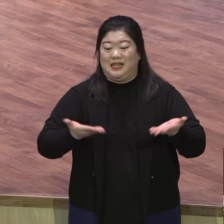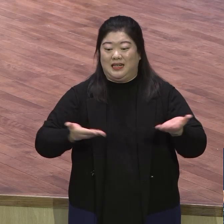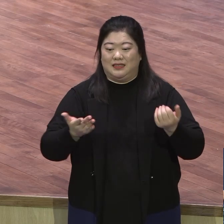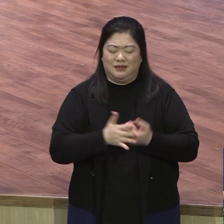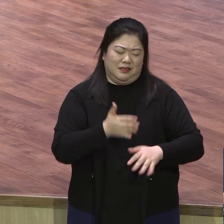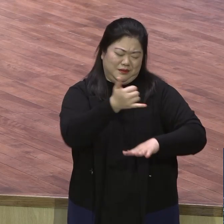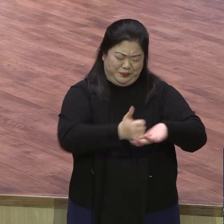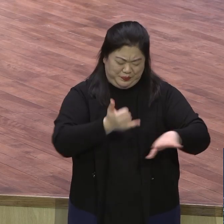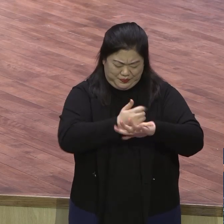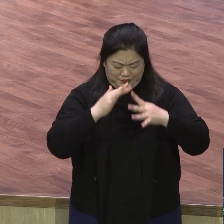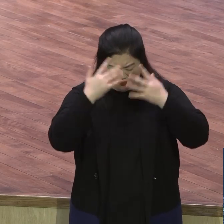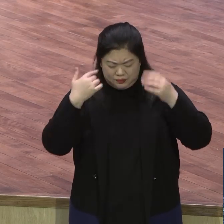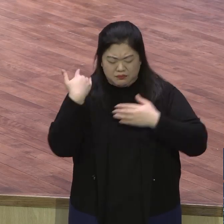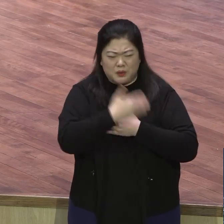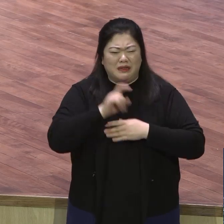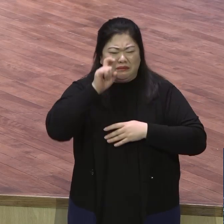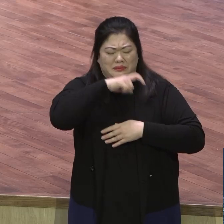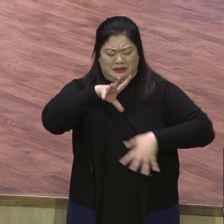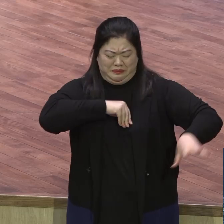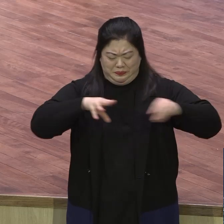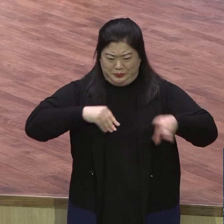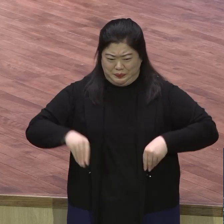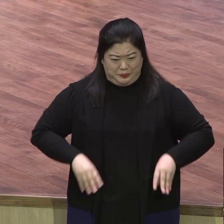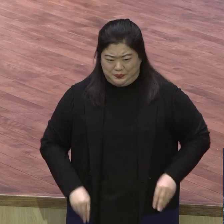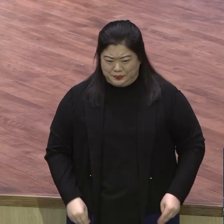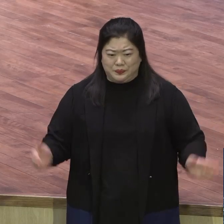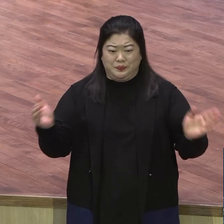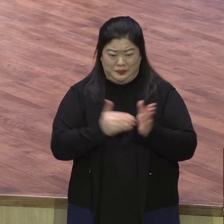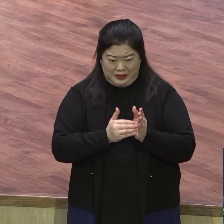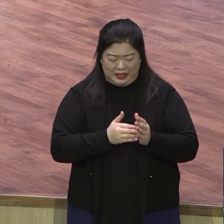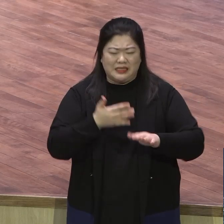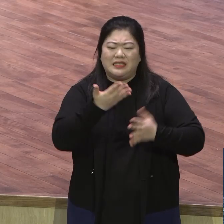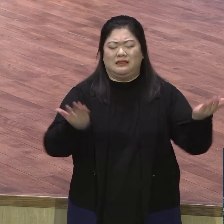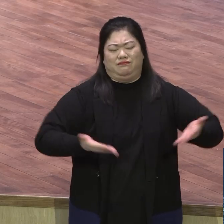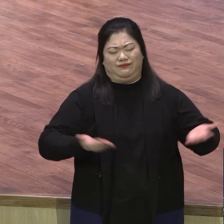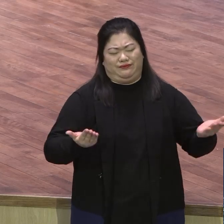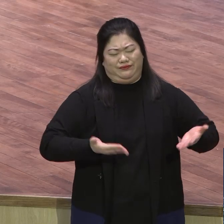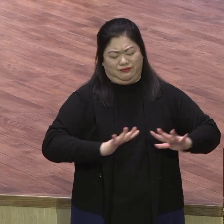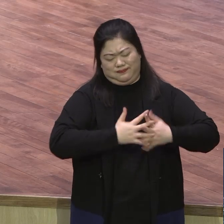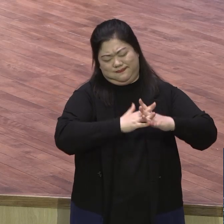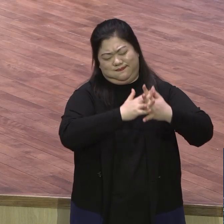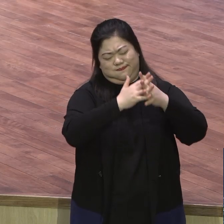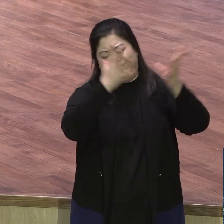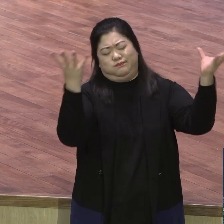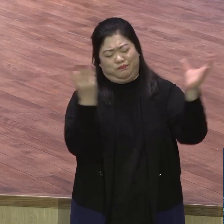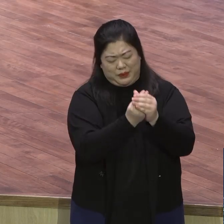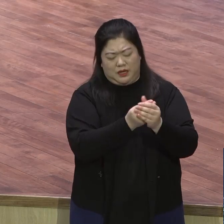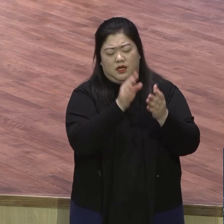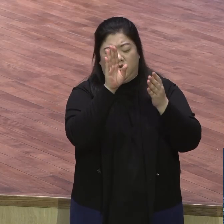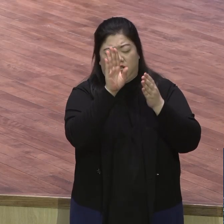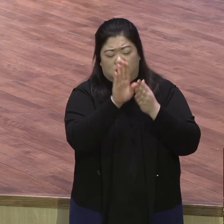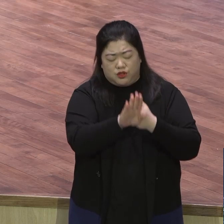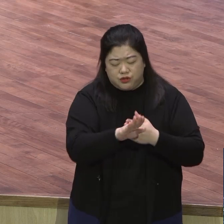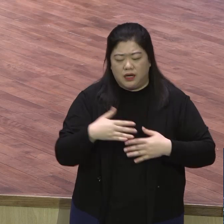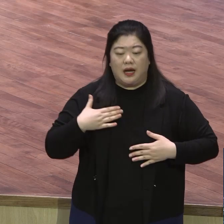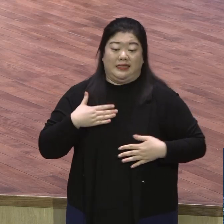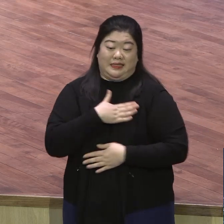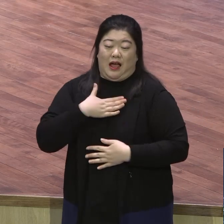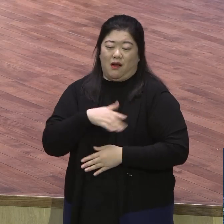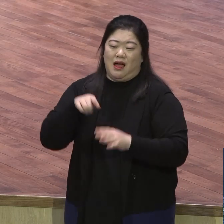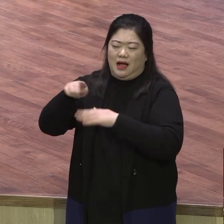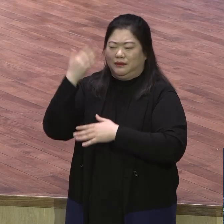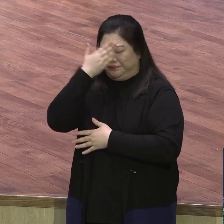사우나 들어가면 싹 씻고 나오잖아요. 깨끗하게 씻고 나오잖아요. 예배 한 번 들어왔다